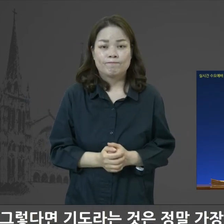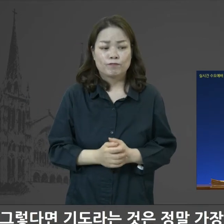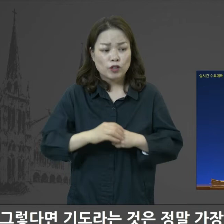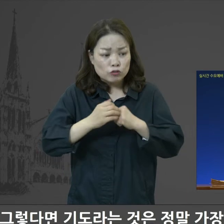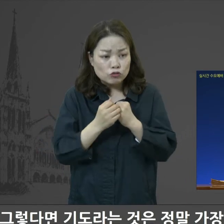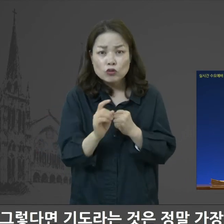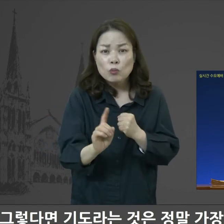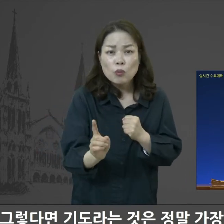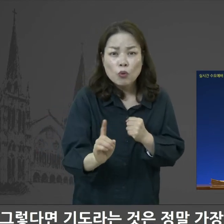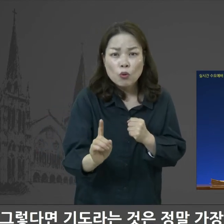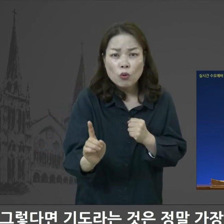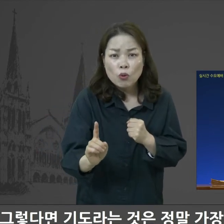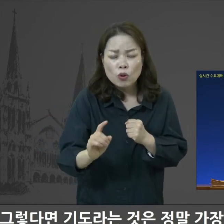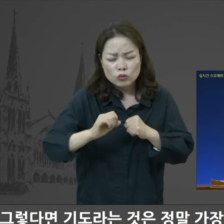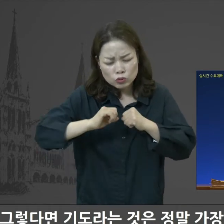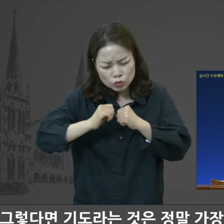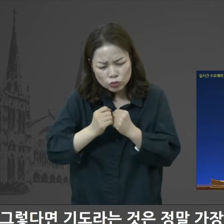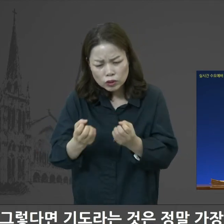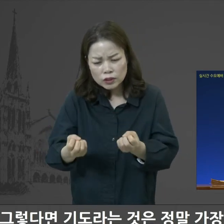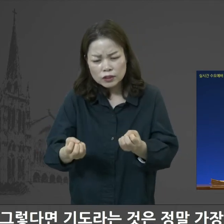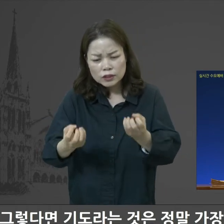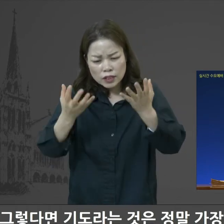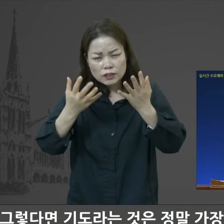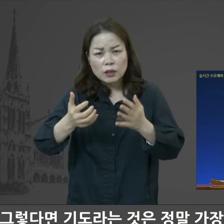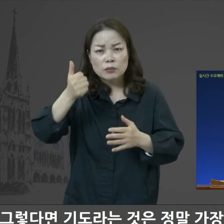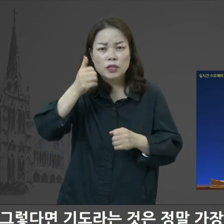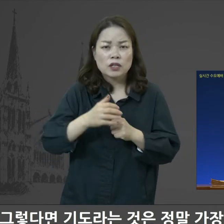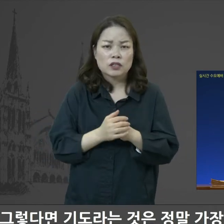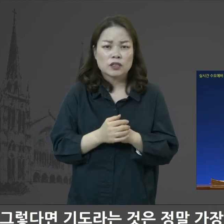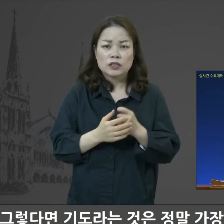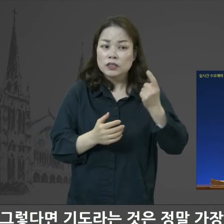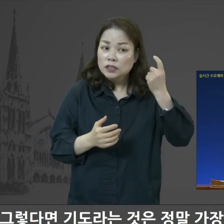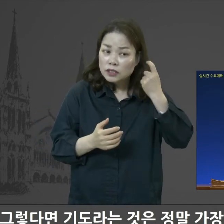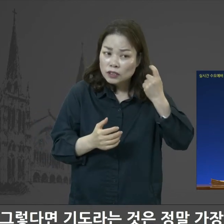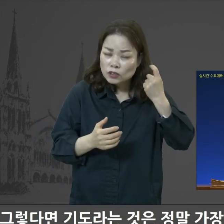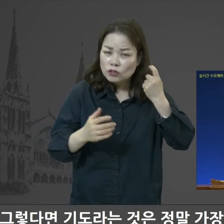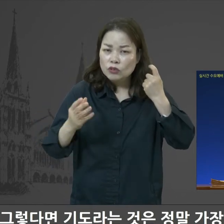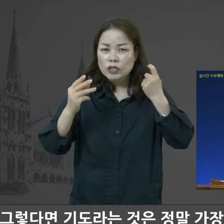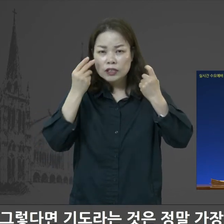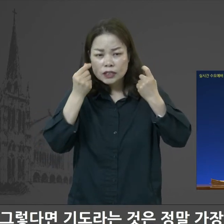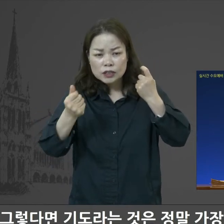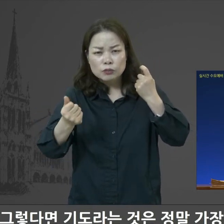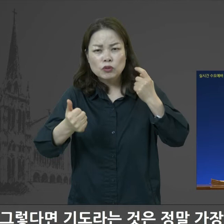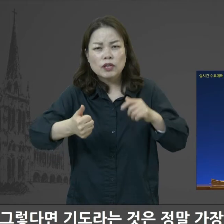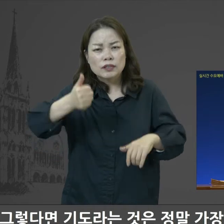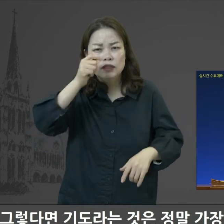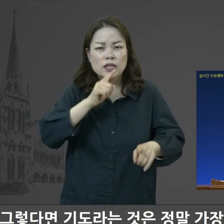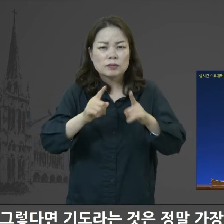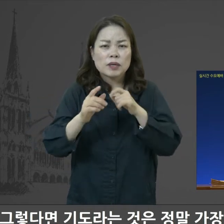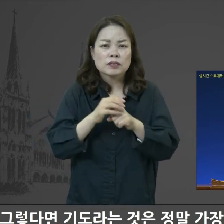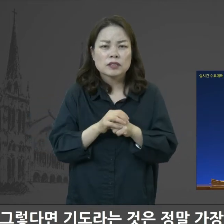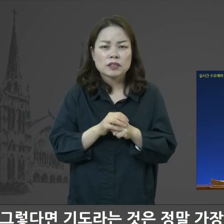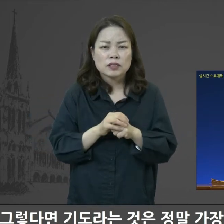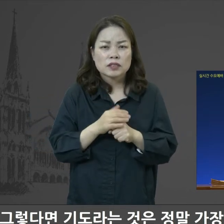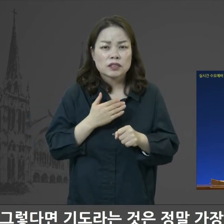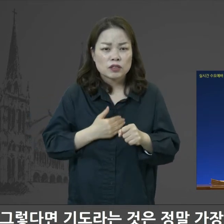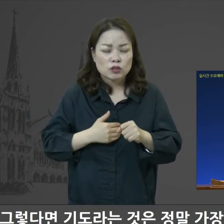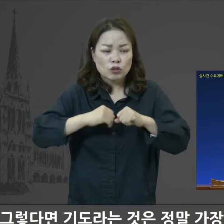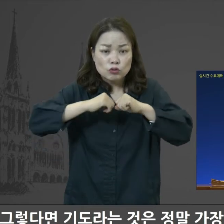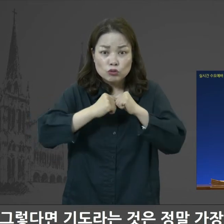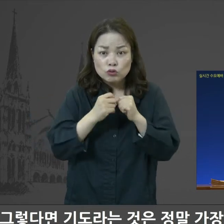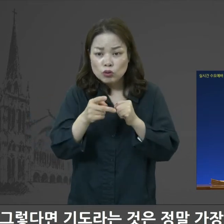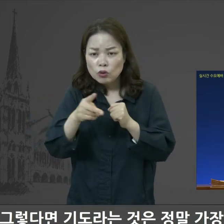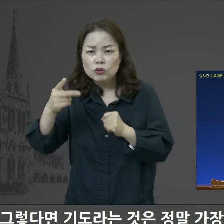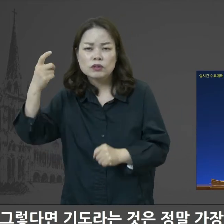순종이 무엇입니까? 순종의 제사보다 낫고 듣는 것이 수양의 기름보다 낫다. 이 말씀을 통해서 알 수 있듯이 순종은